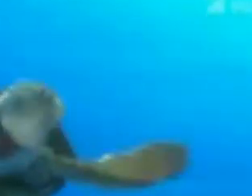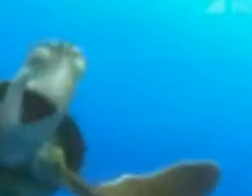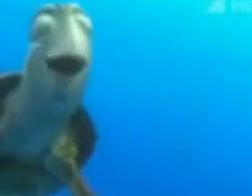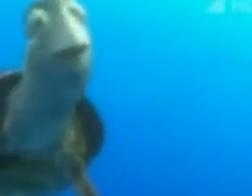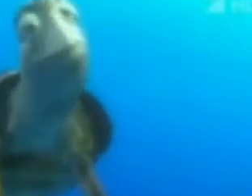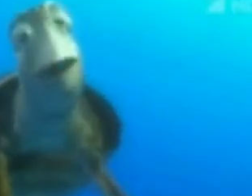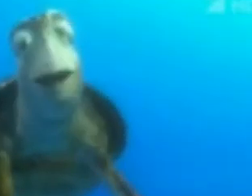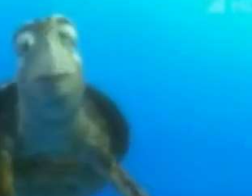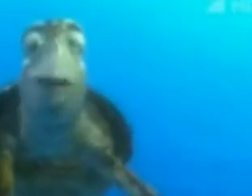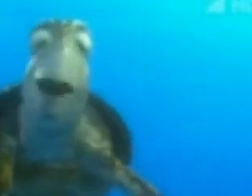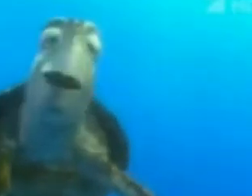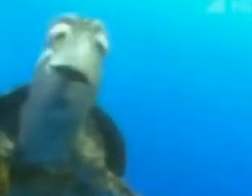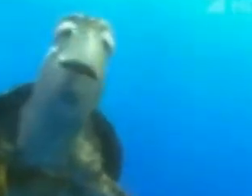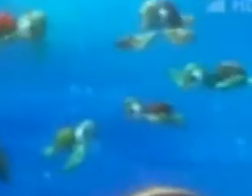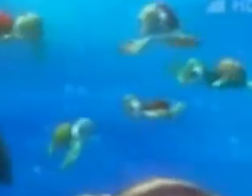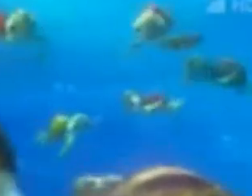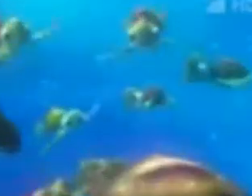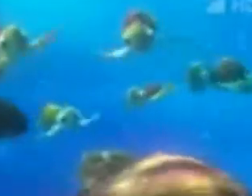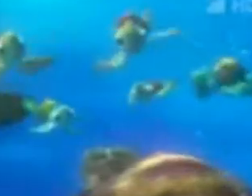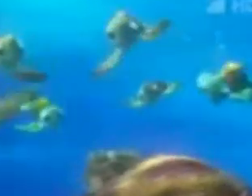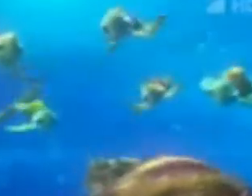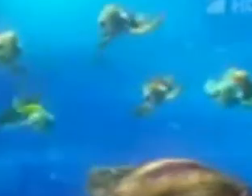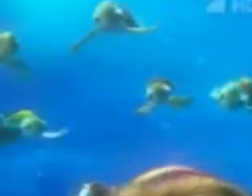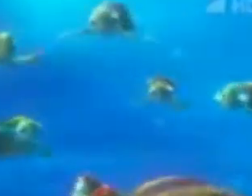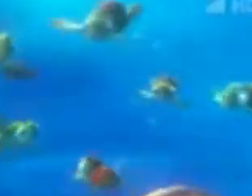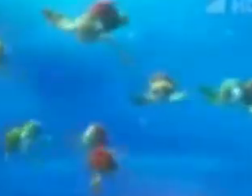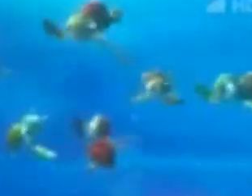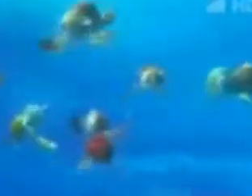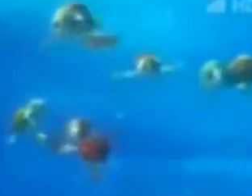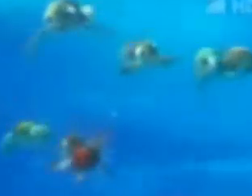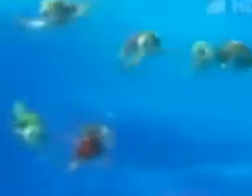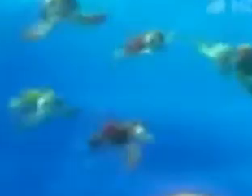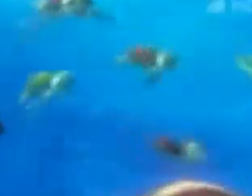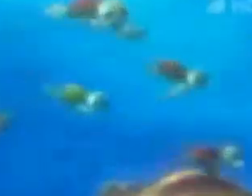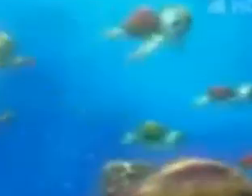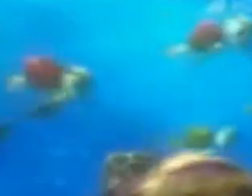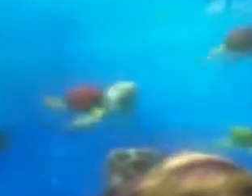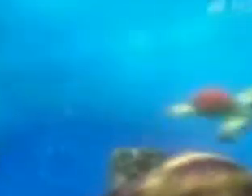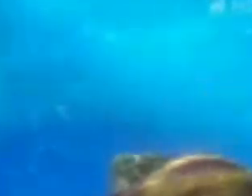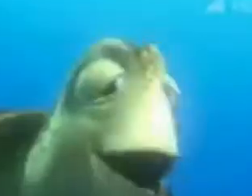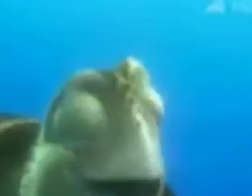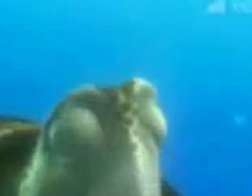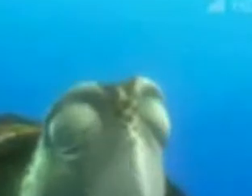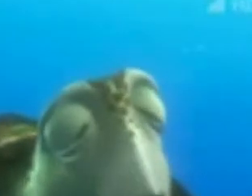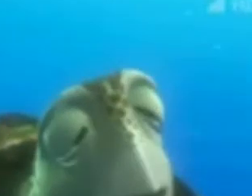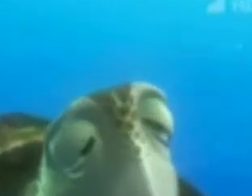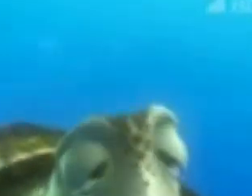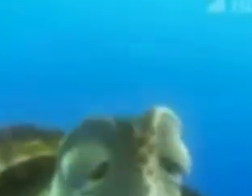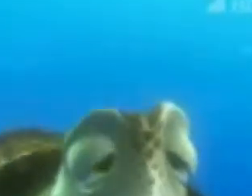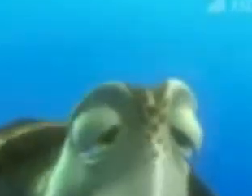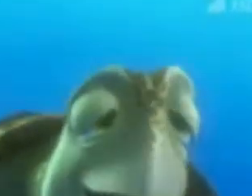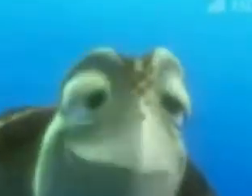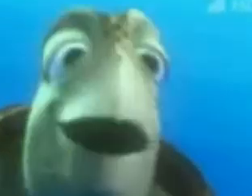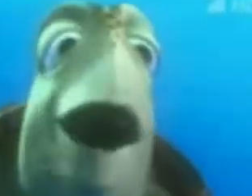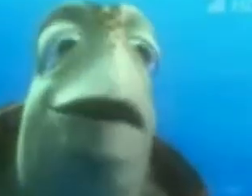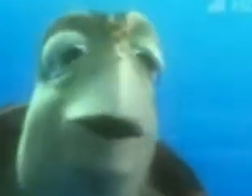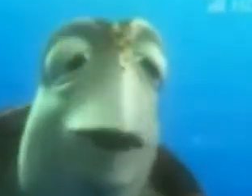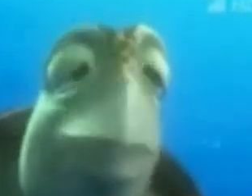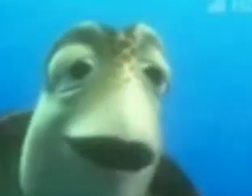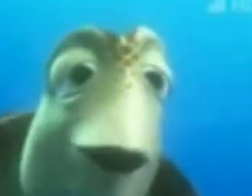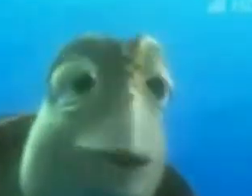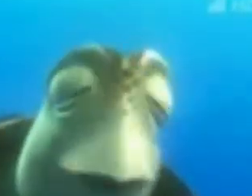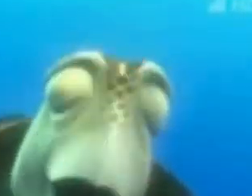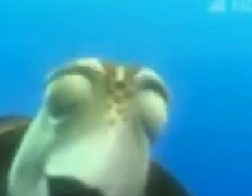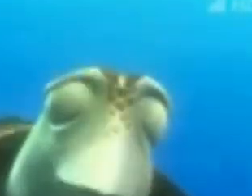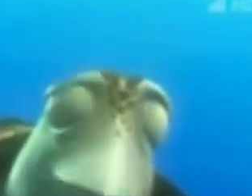Aí é maneiro d'água viva. Quando os irmãozinhos são só ovos, a gente deixa na praia pra eclodir. E aí, tchururu, eles acham o caminho